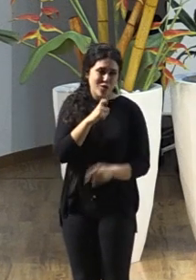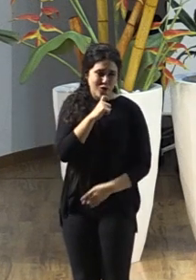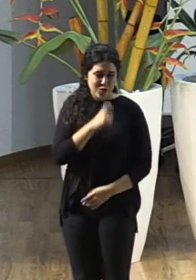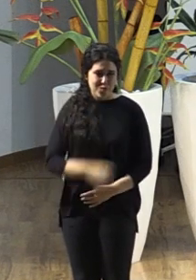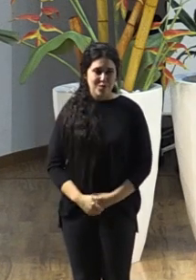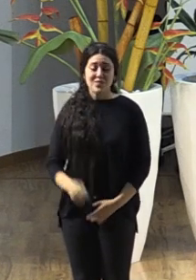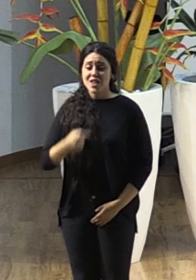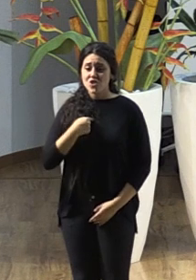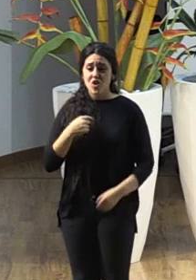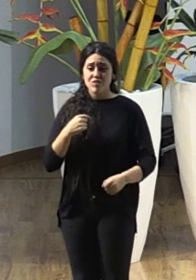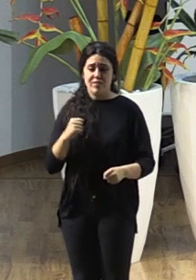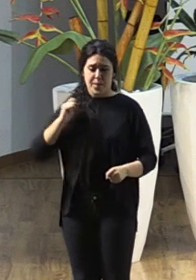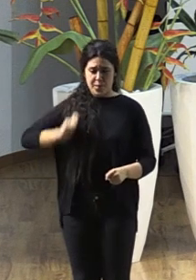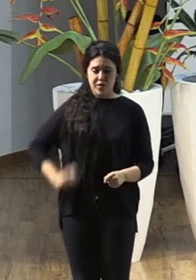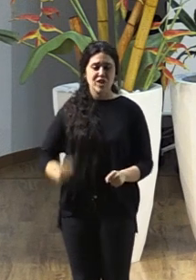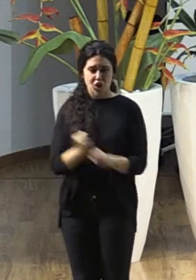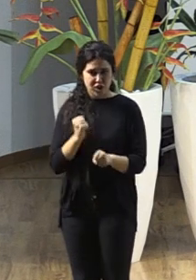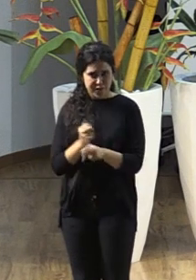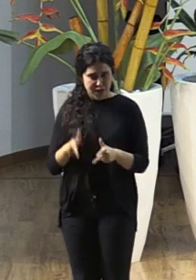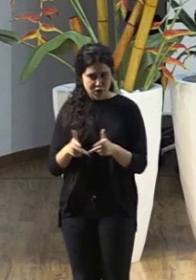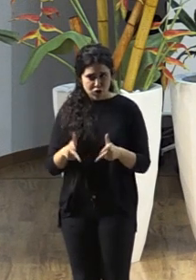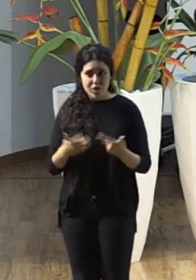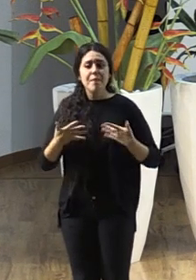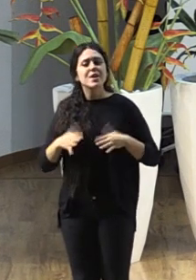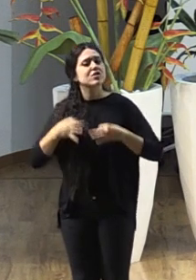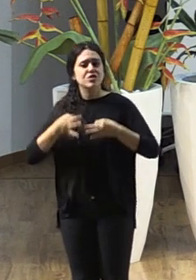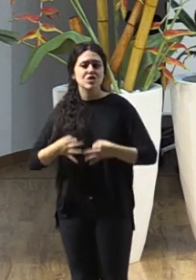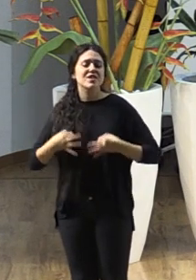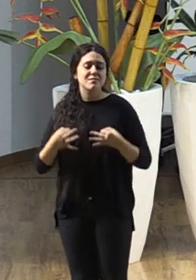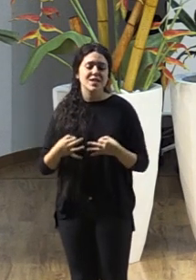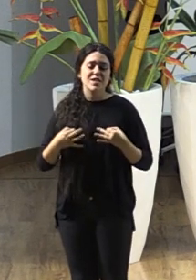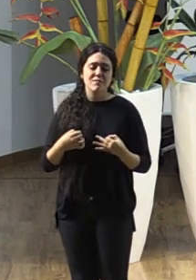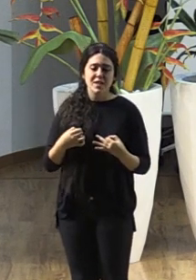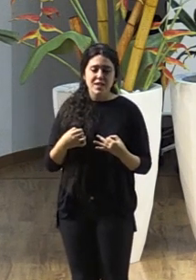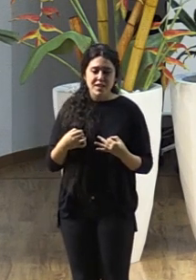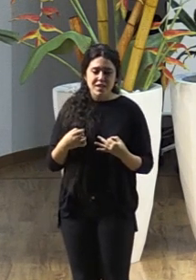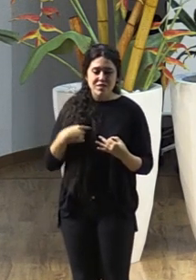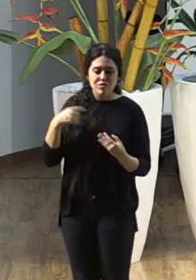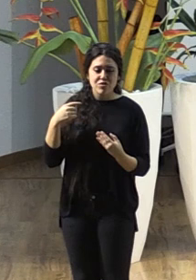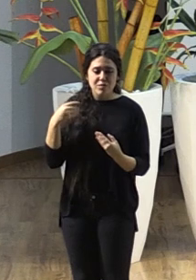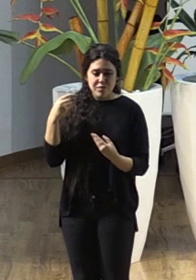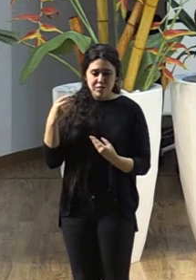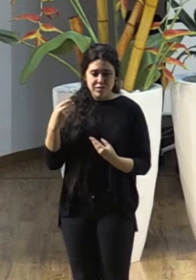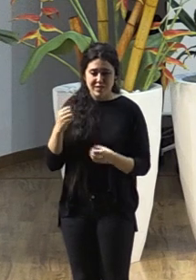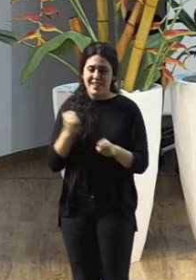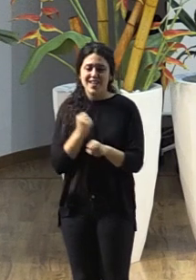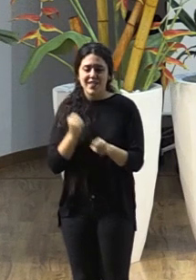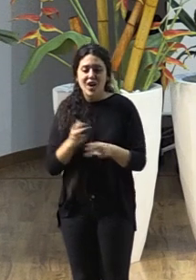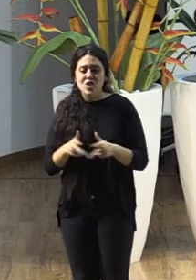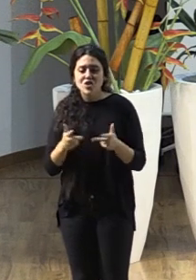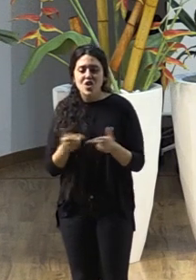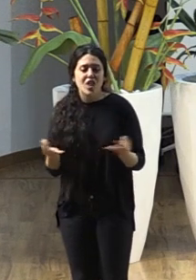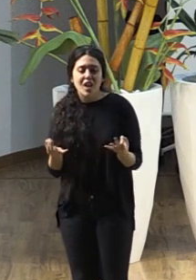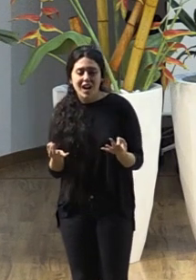Yo soy trabajador social, pero siempre he pensado el trabajo social como